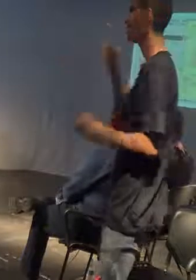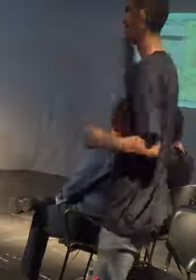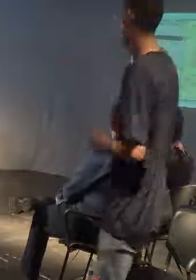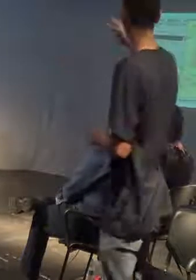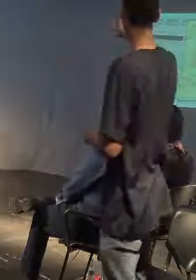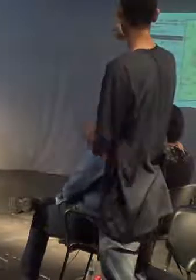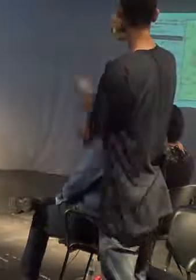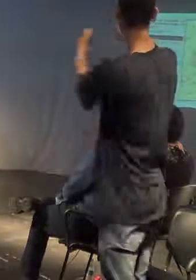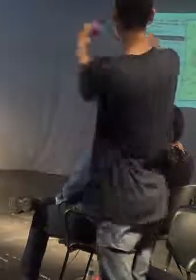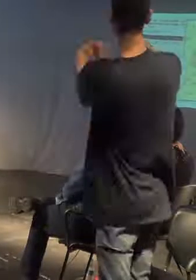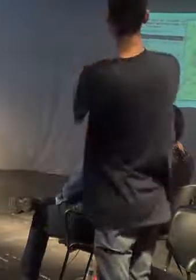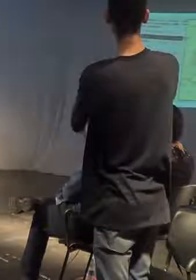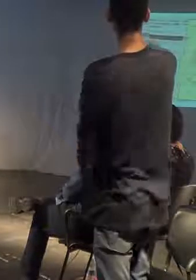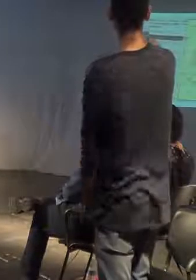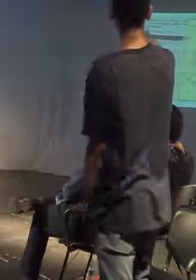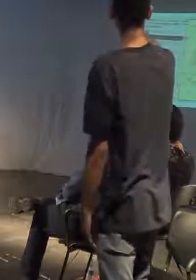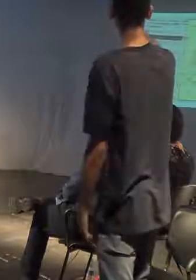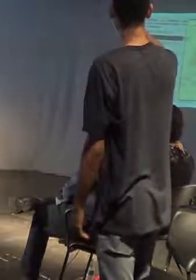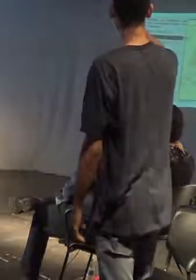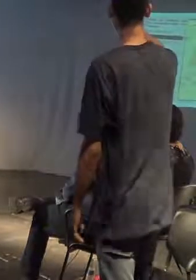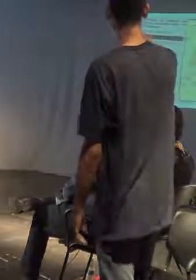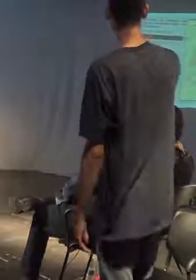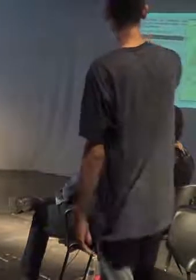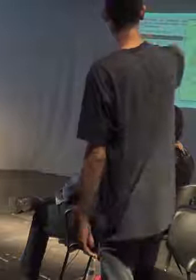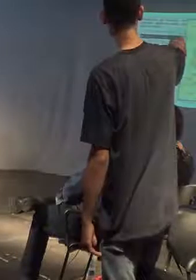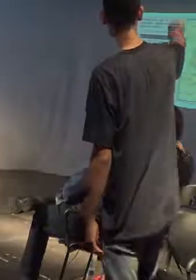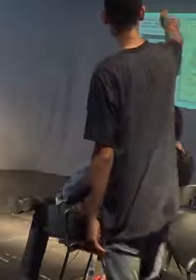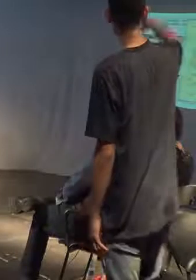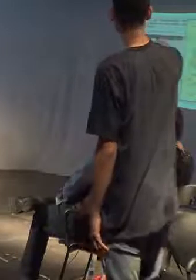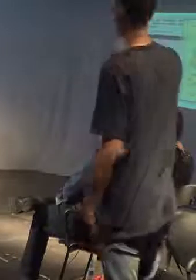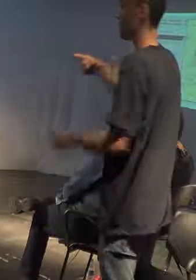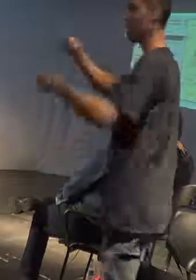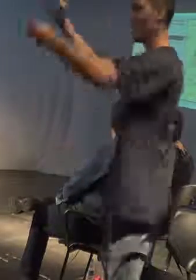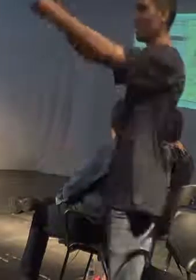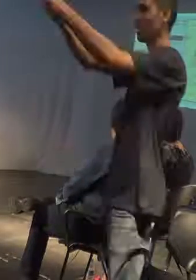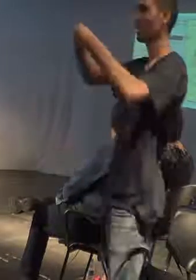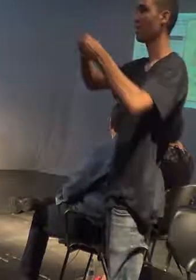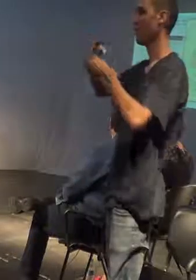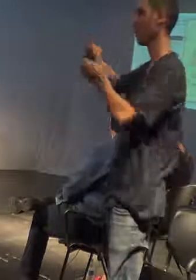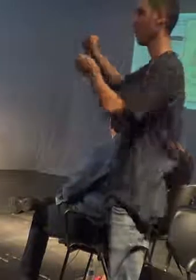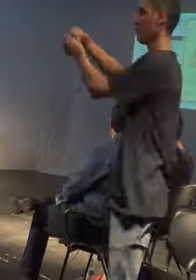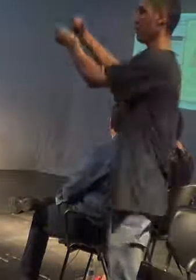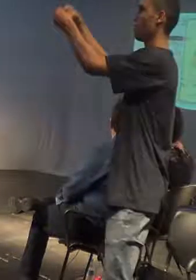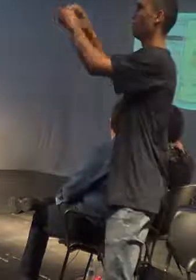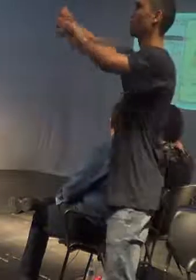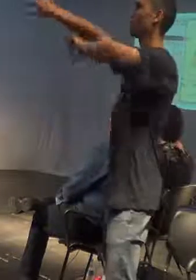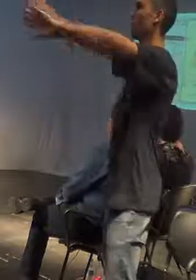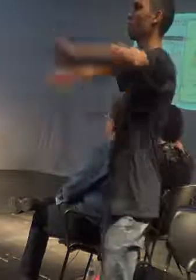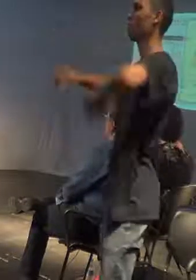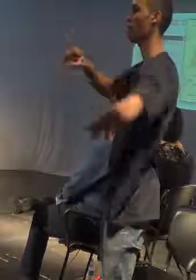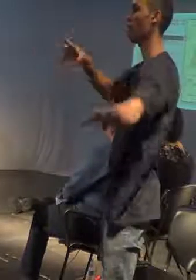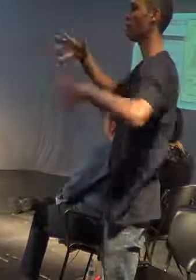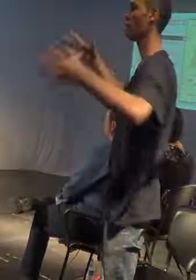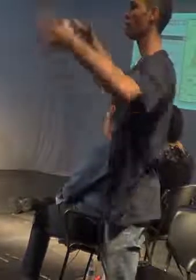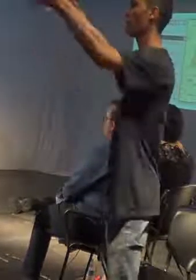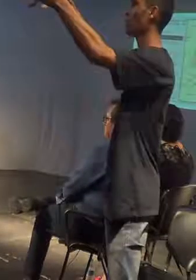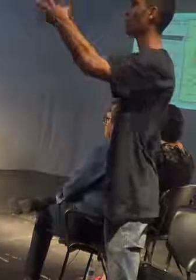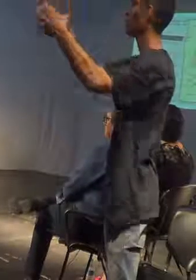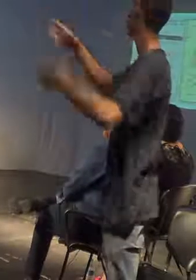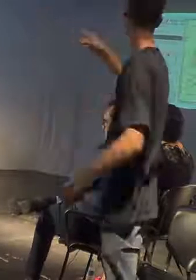bem concretizada nos 10 municípios e fica em exceção Itacaré, que tem a sua